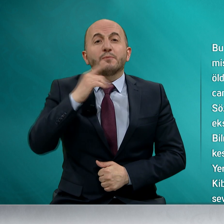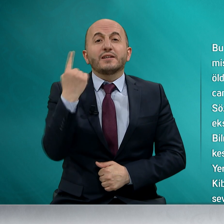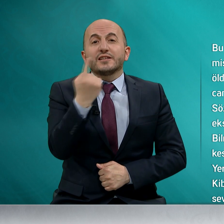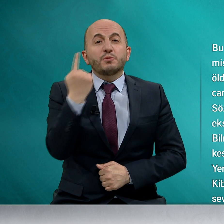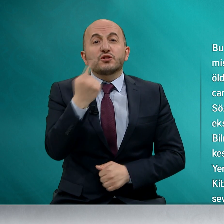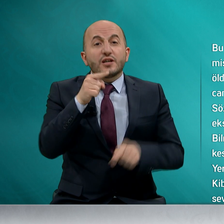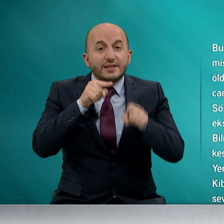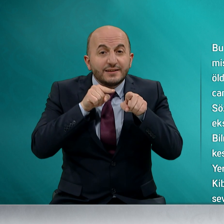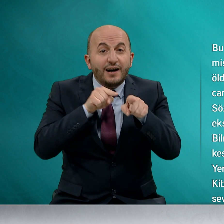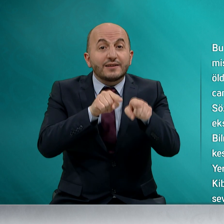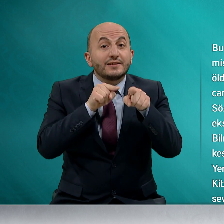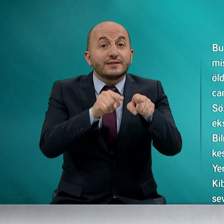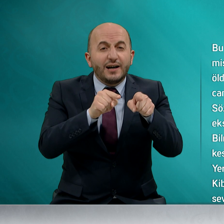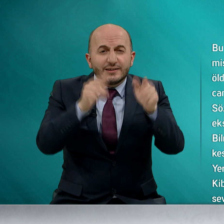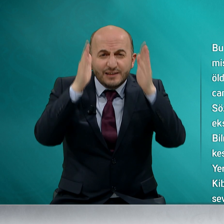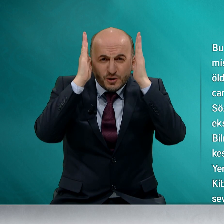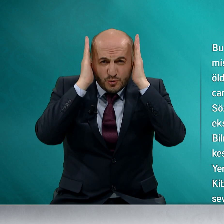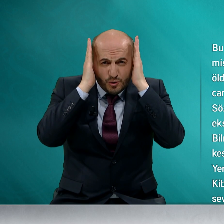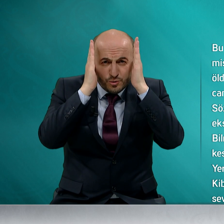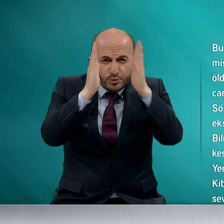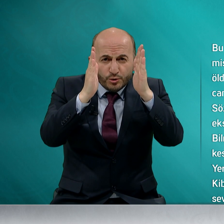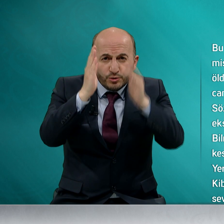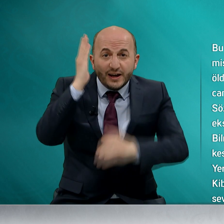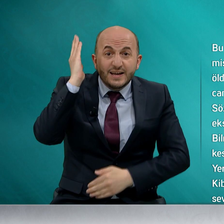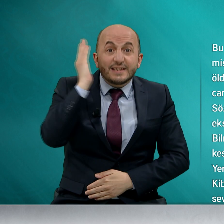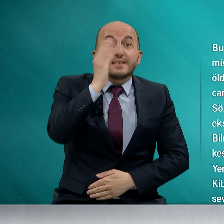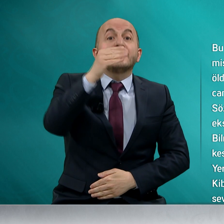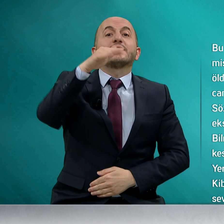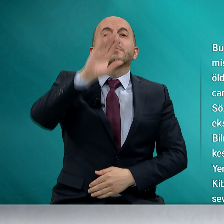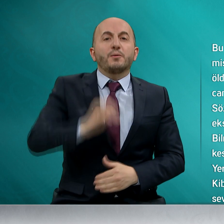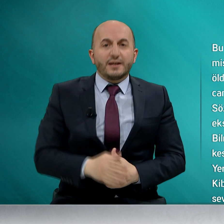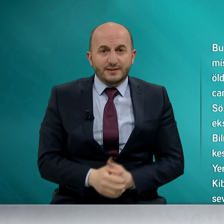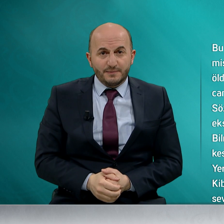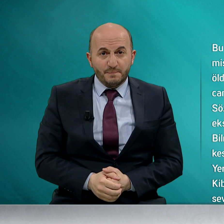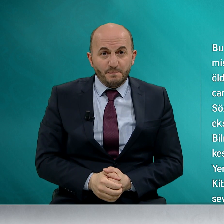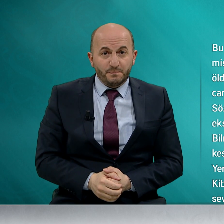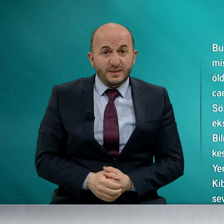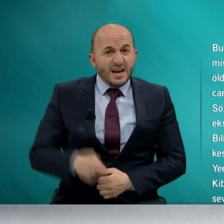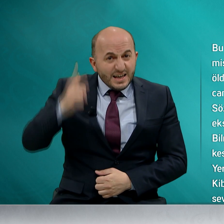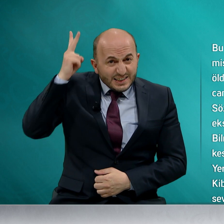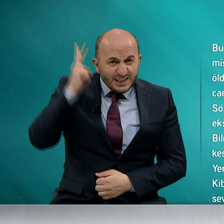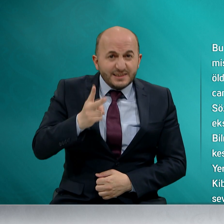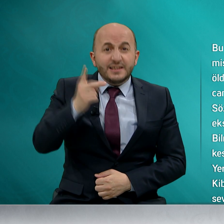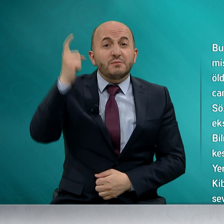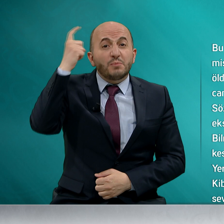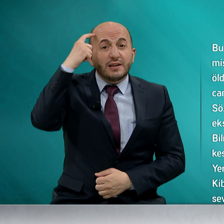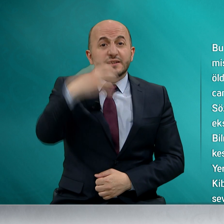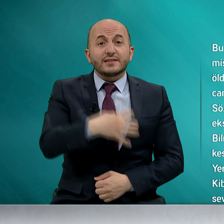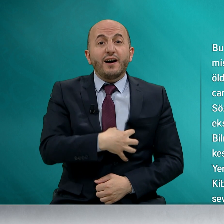Bilmediği bir şeyin ardından körü körüne gitmemek. Kesin bilgi